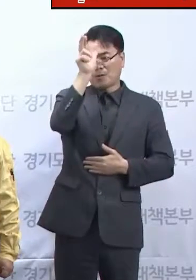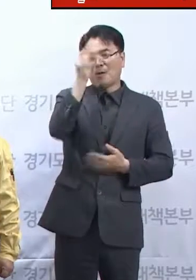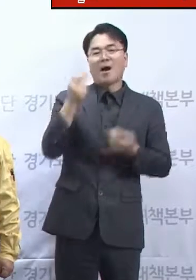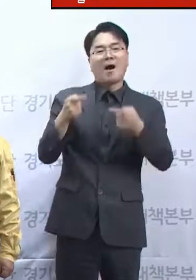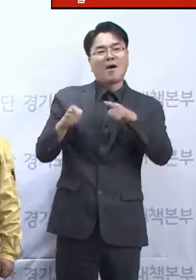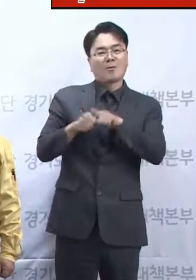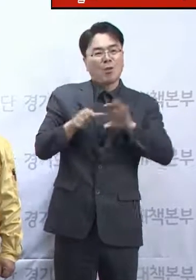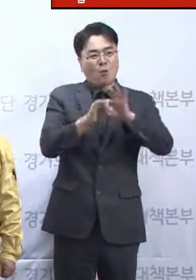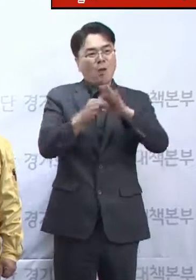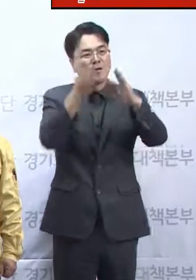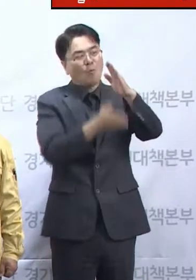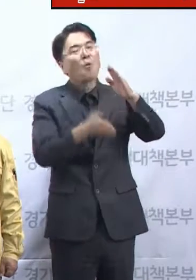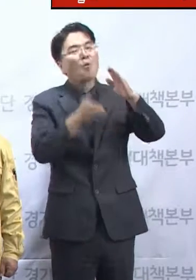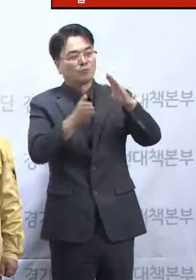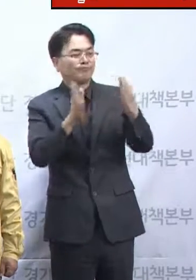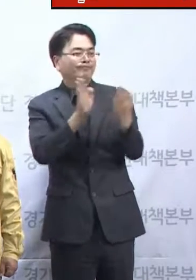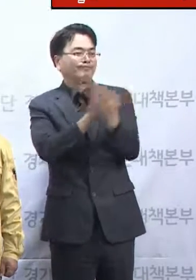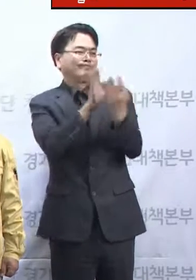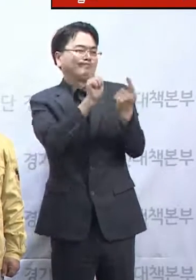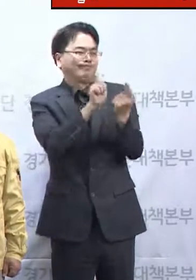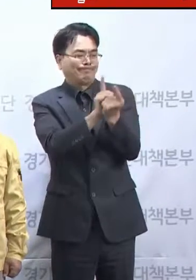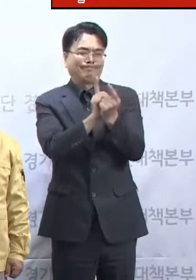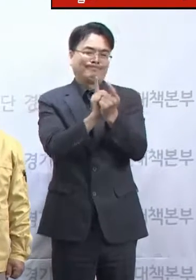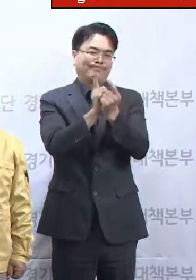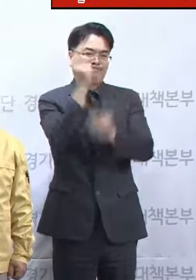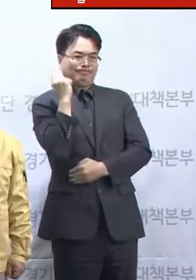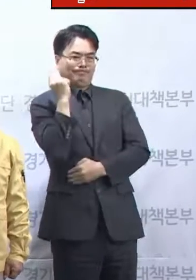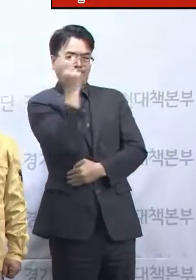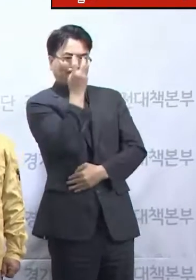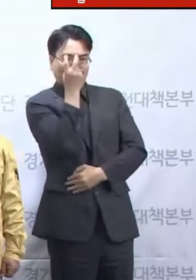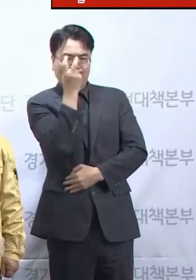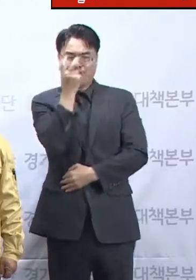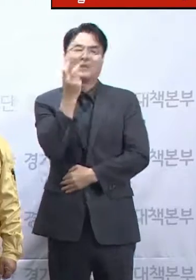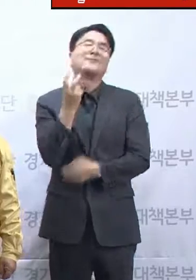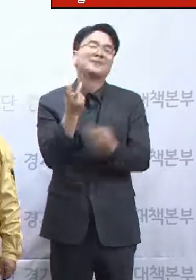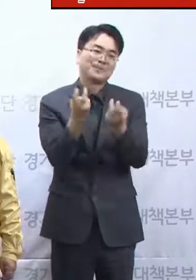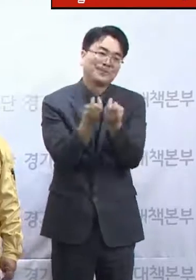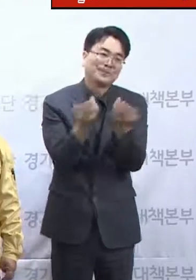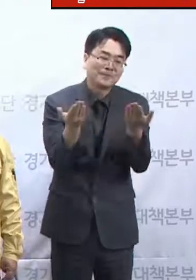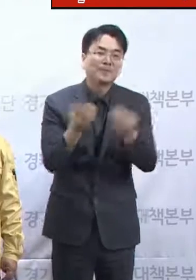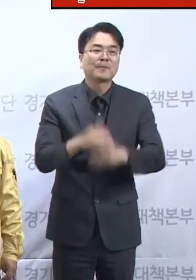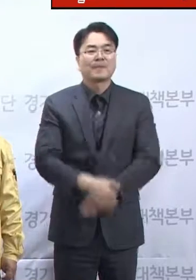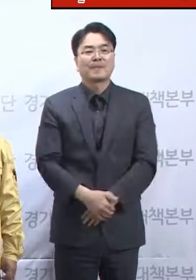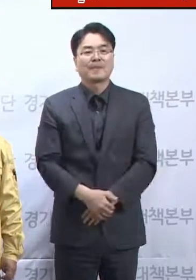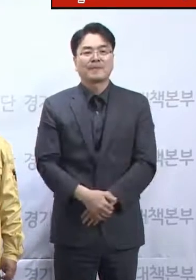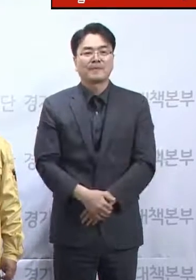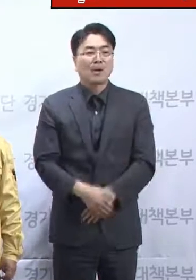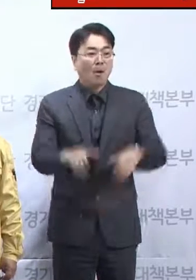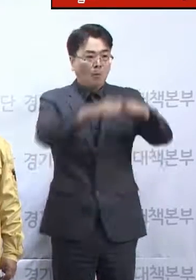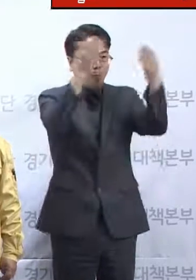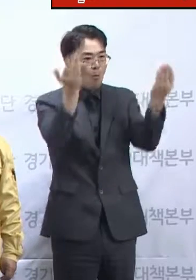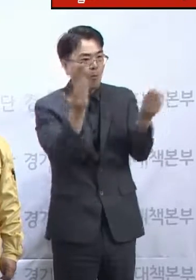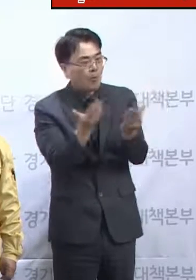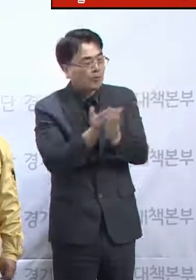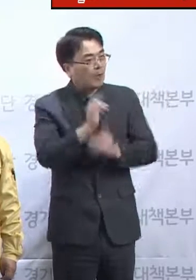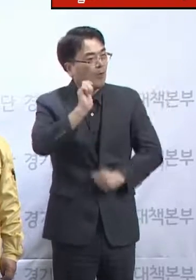우리 관련 공무원들이 직접 단속할 수밖에 없다는 사실 말씀을 드립니다. 시범적으로 모든 곳을 할 수